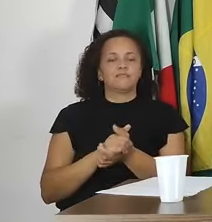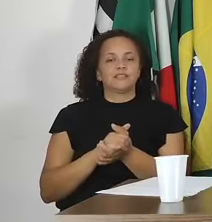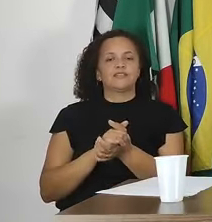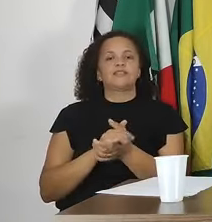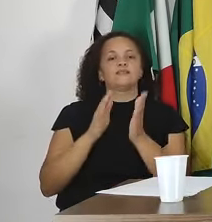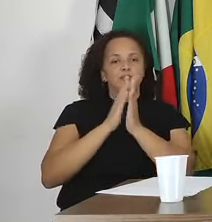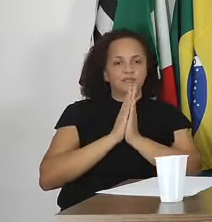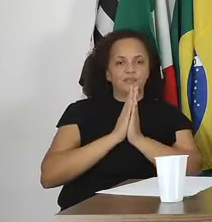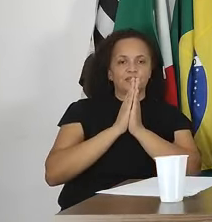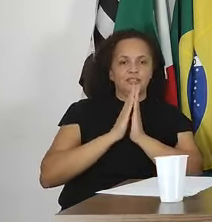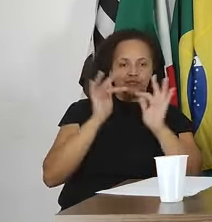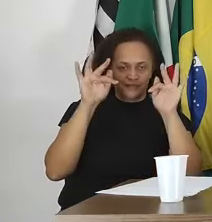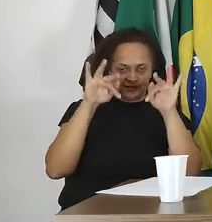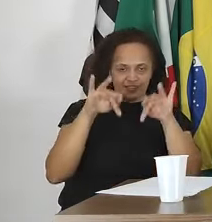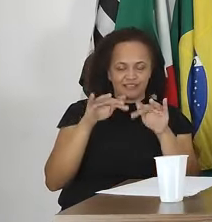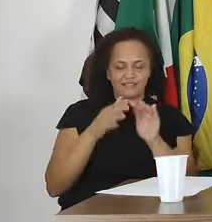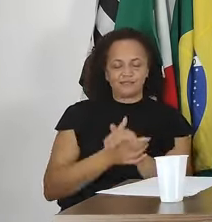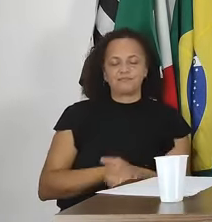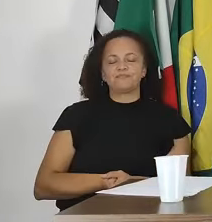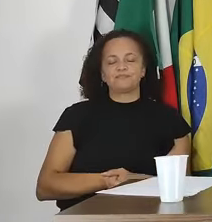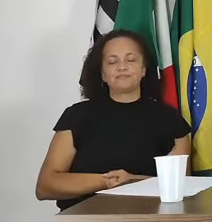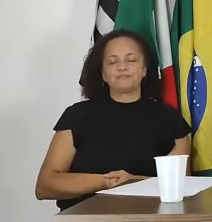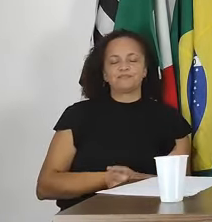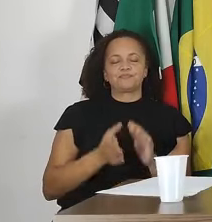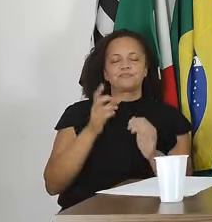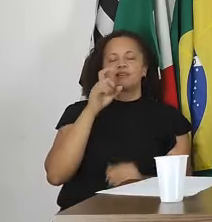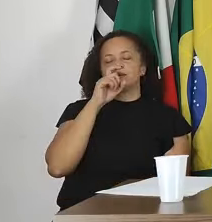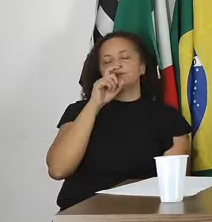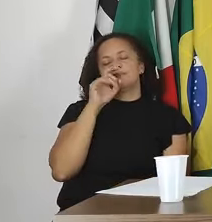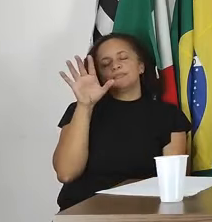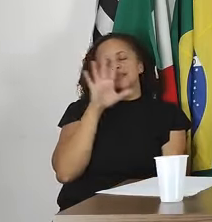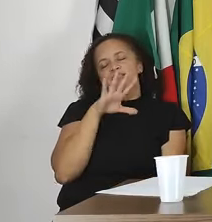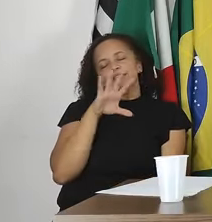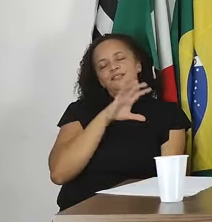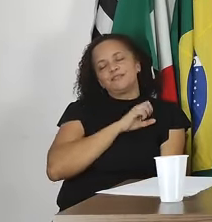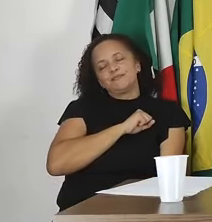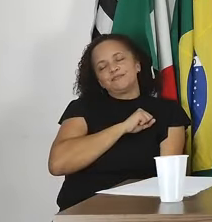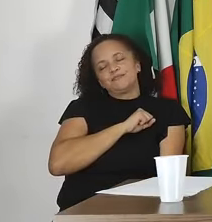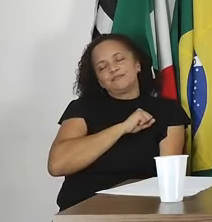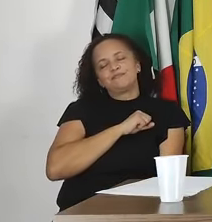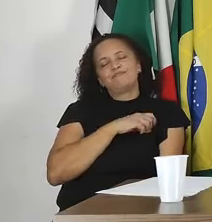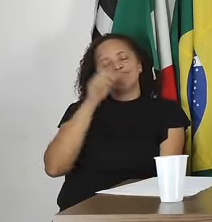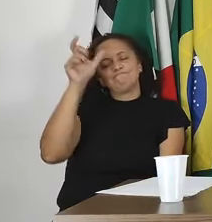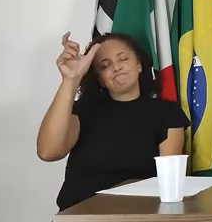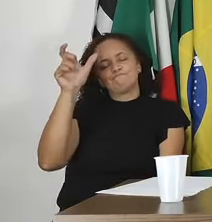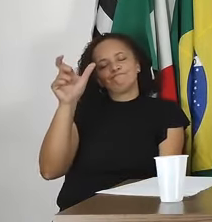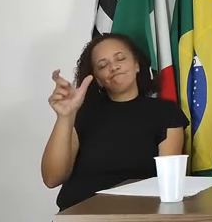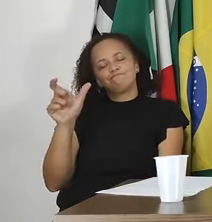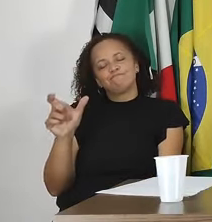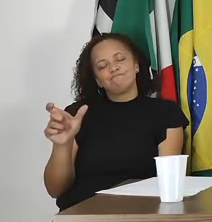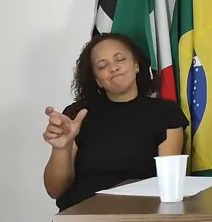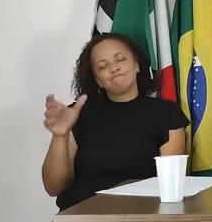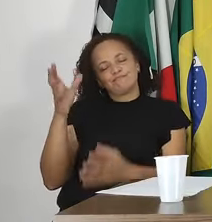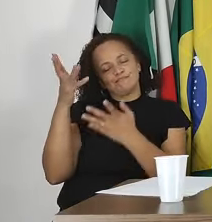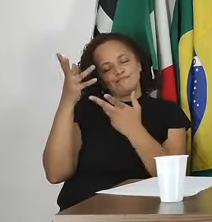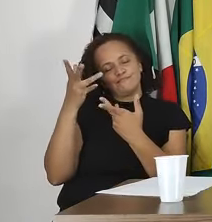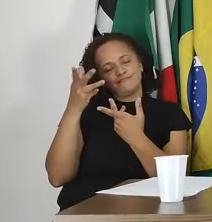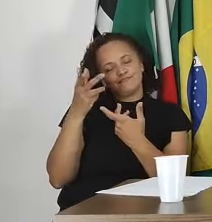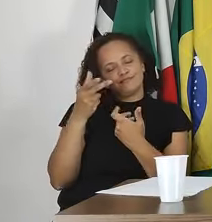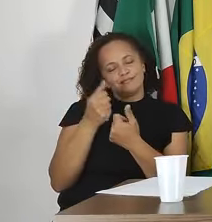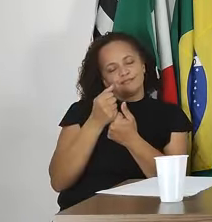vamos orar para a gente encerrar? Paizinho querido, Paizinho amado, eu entro na tua doce e maravilhosa